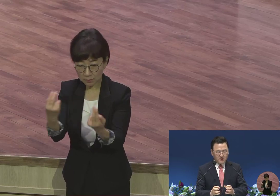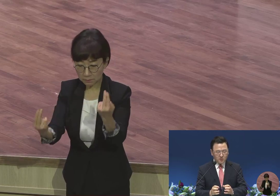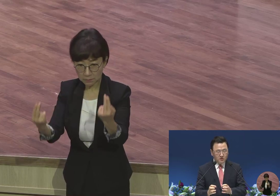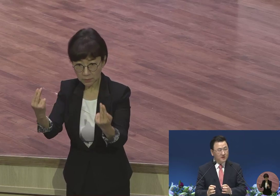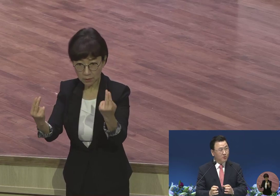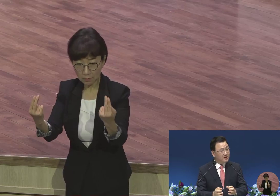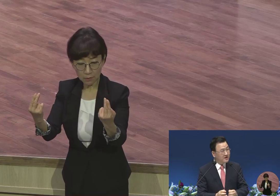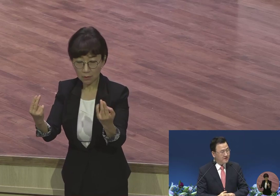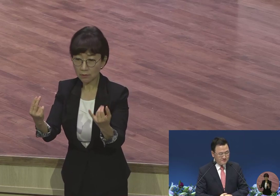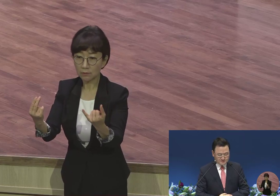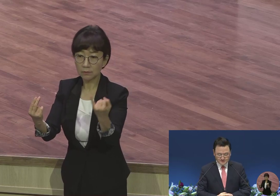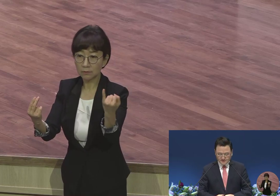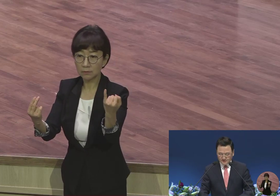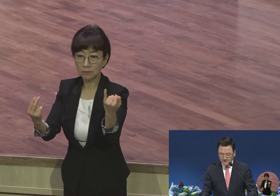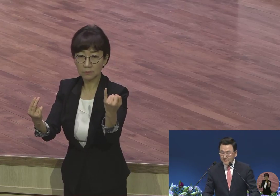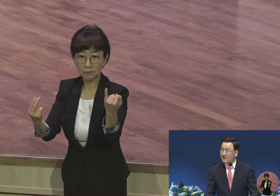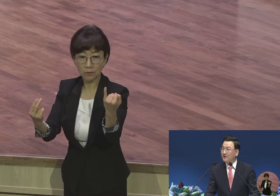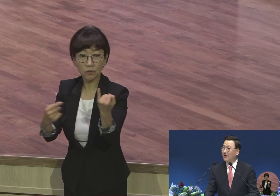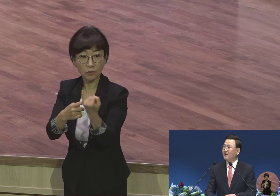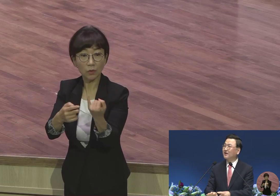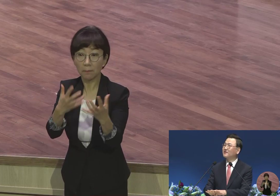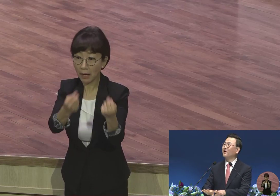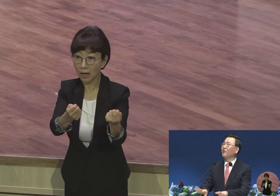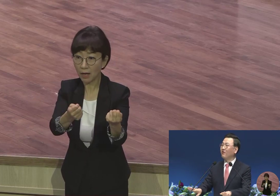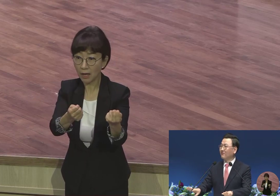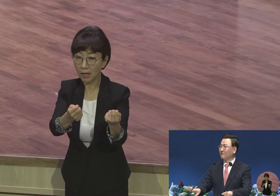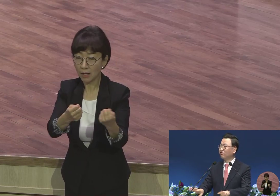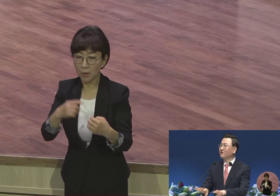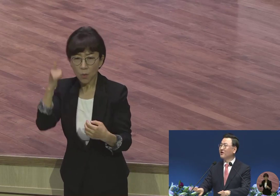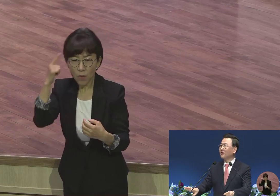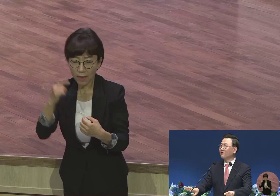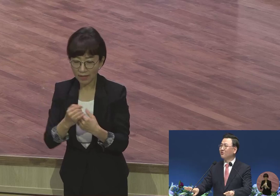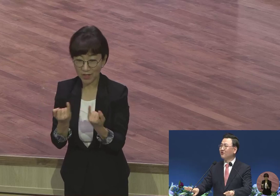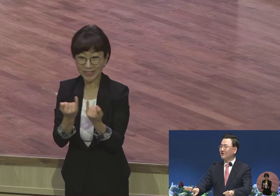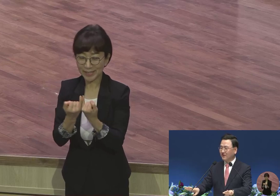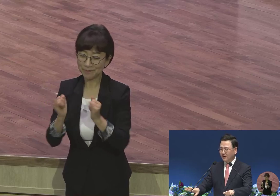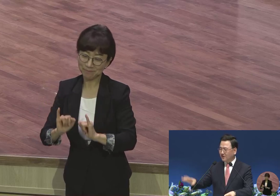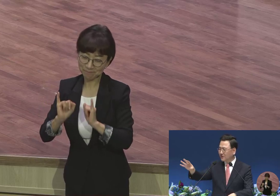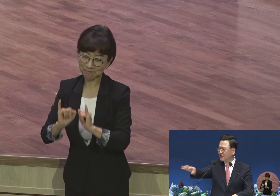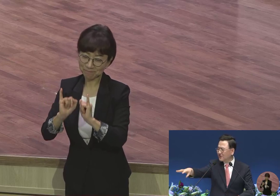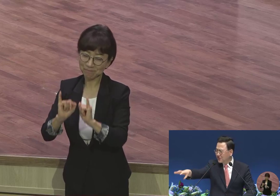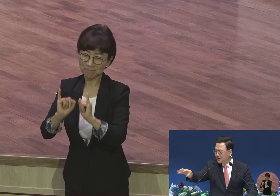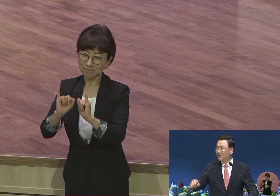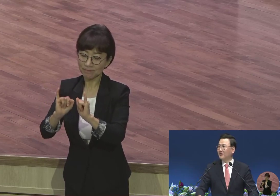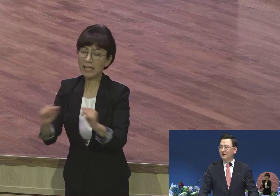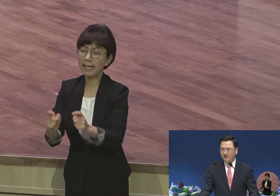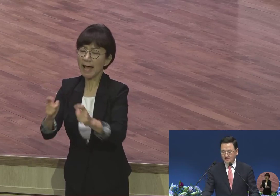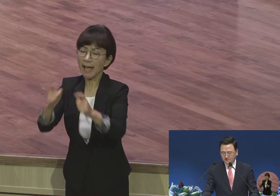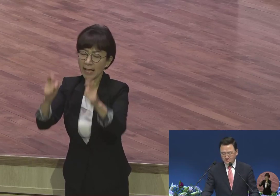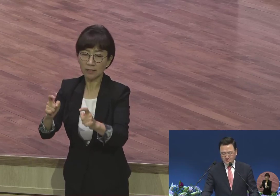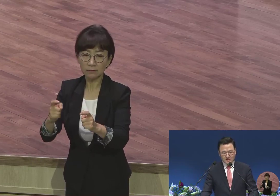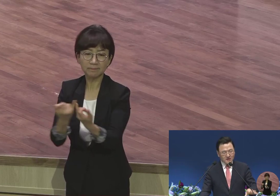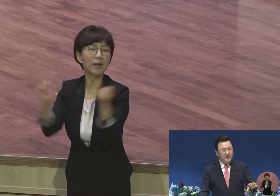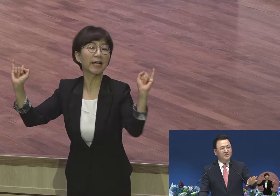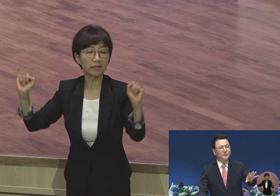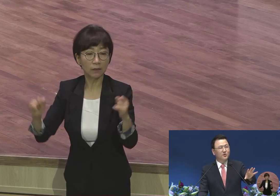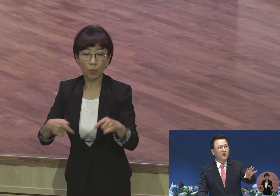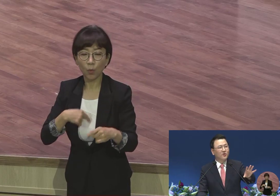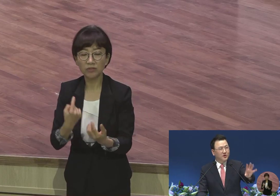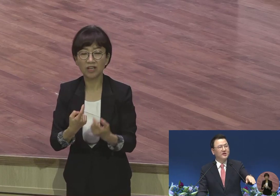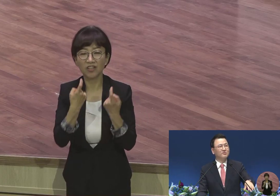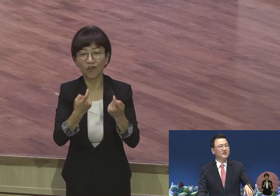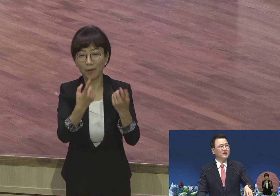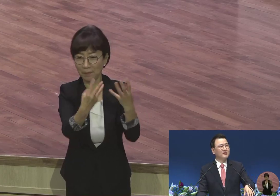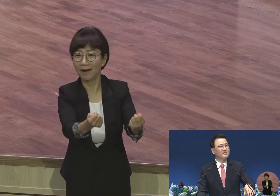둘로 출발해서 올 때는 혼자라. 가다가 싸워. 분리돼갖고. 여자들이 그렇게 많아요. 그